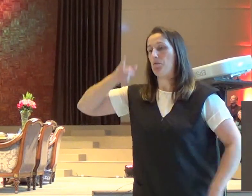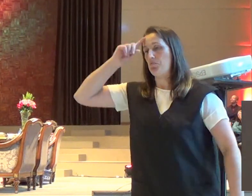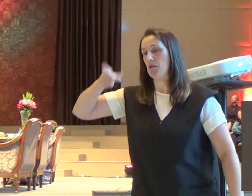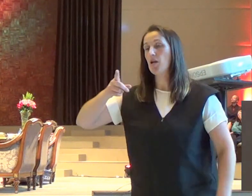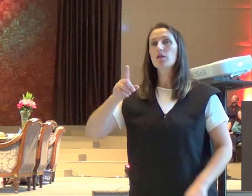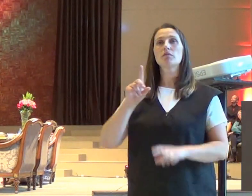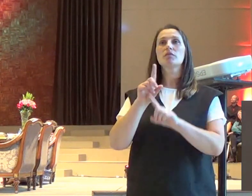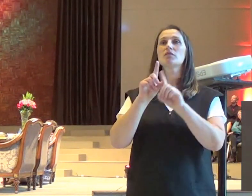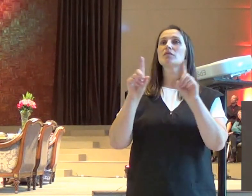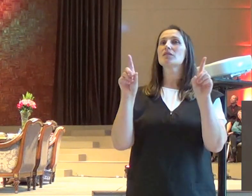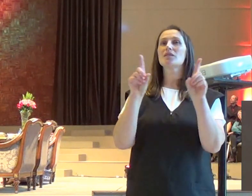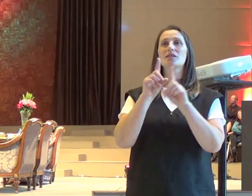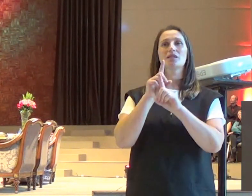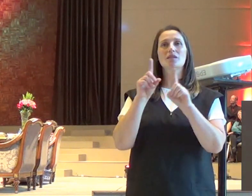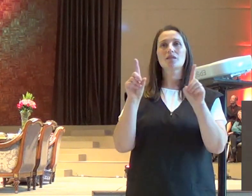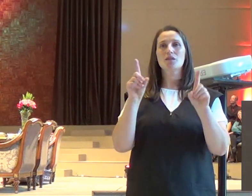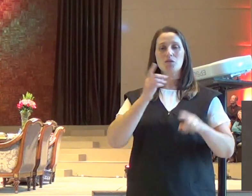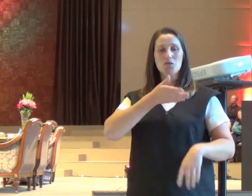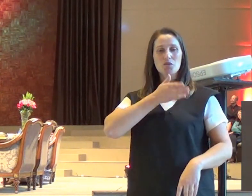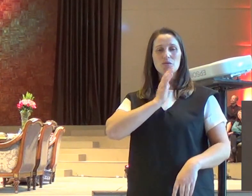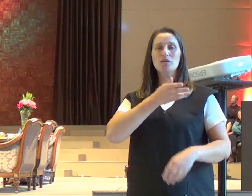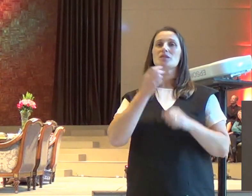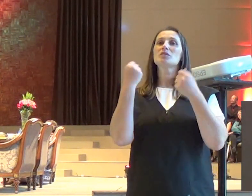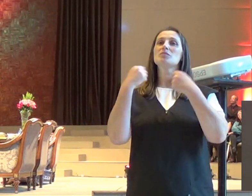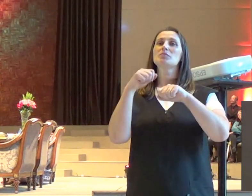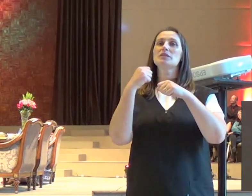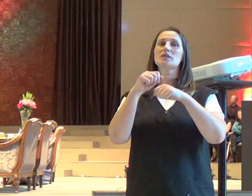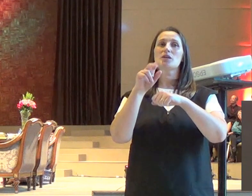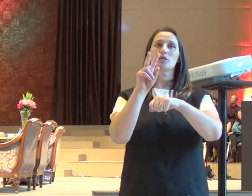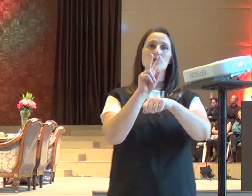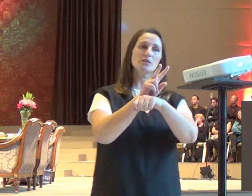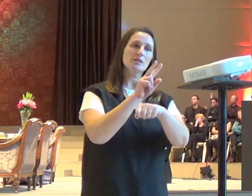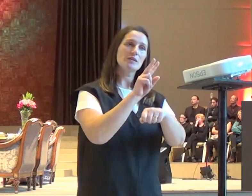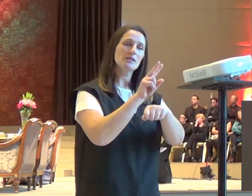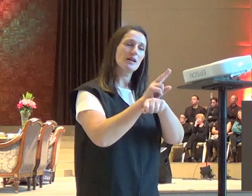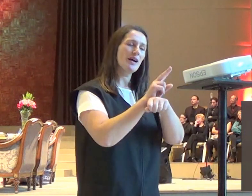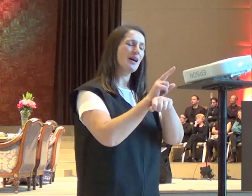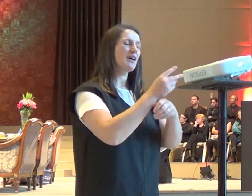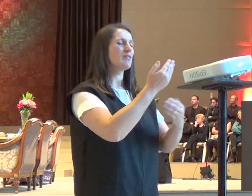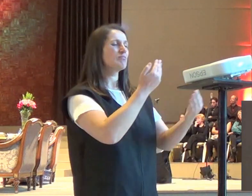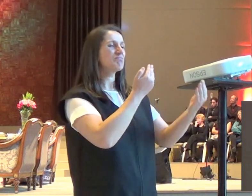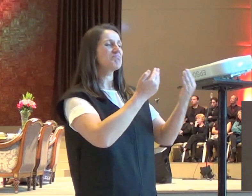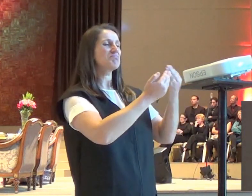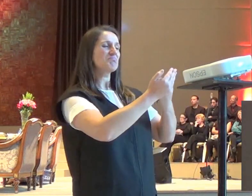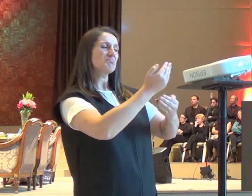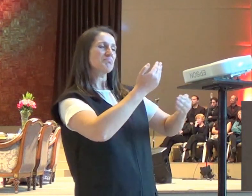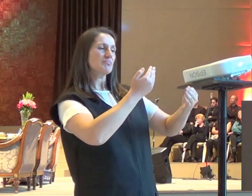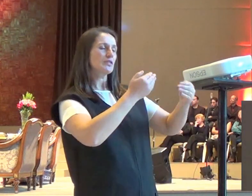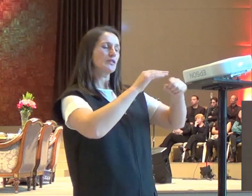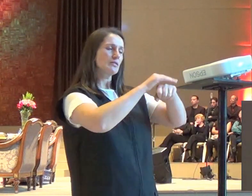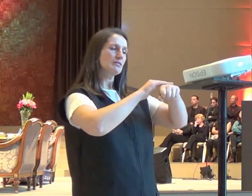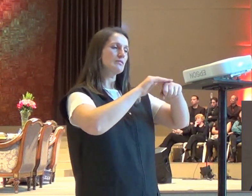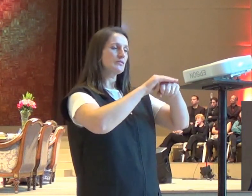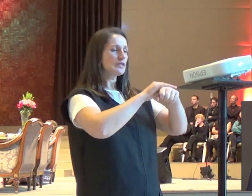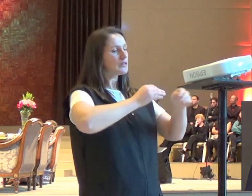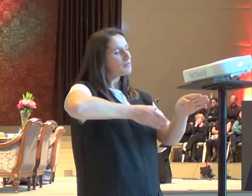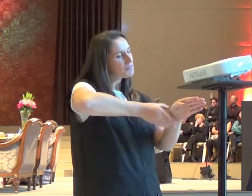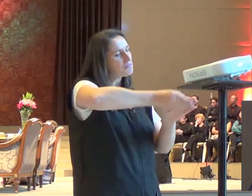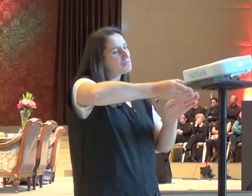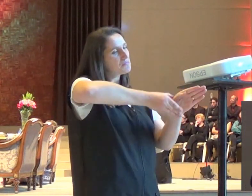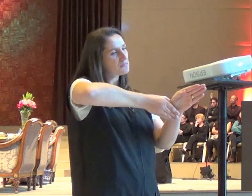a gente trata o coração com interação vida na vida se esfregando dá trabalho gasta tempo